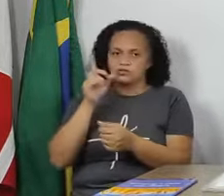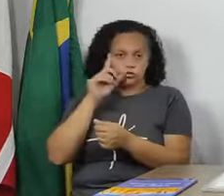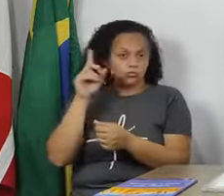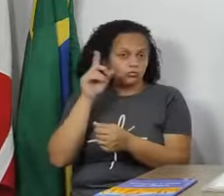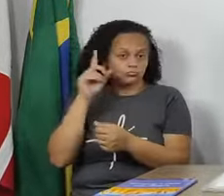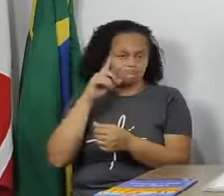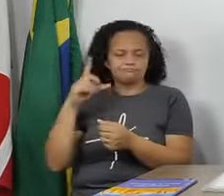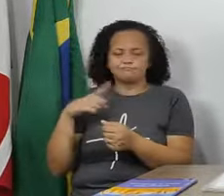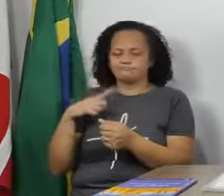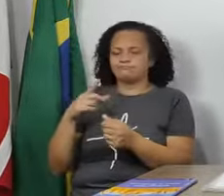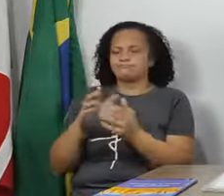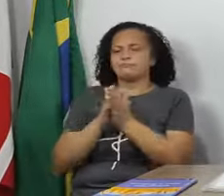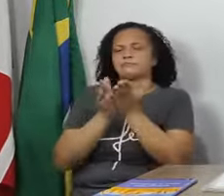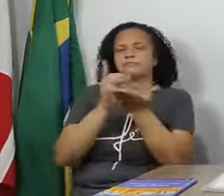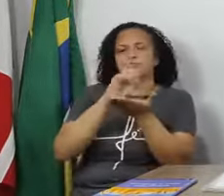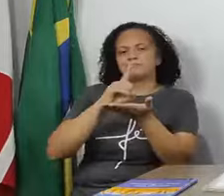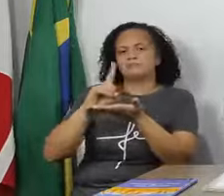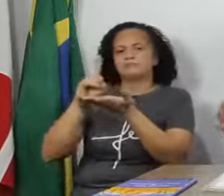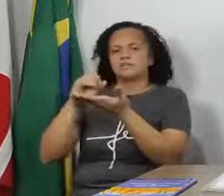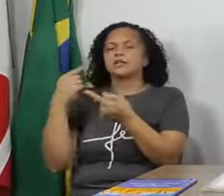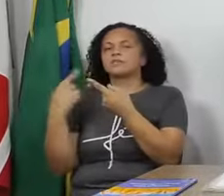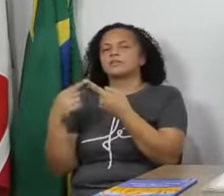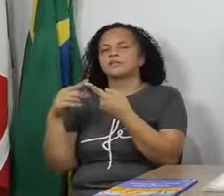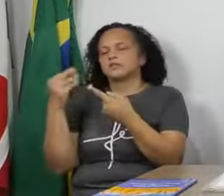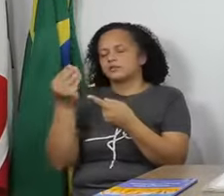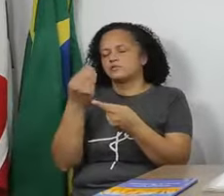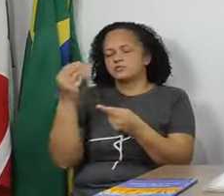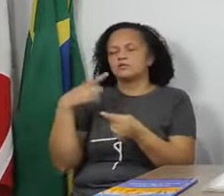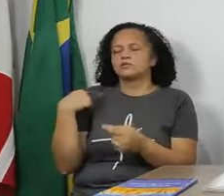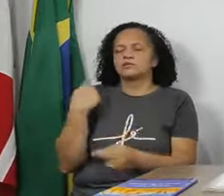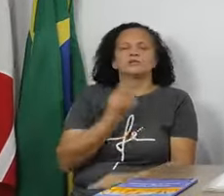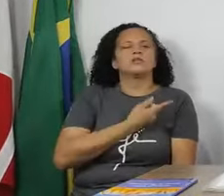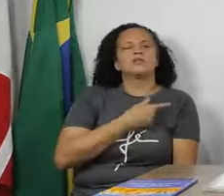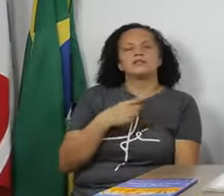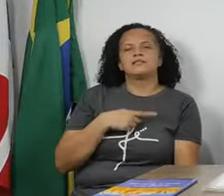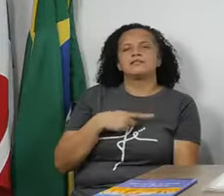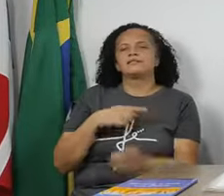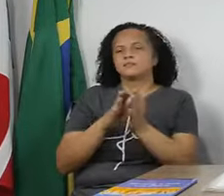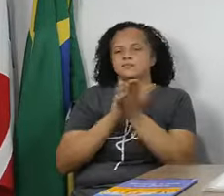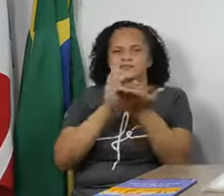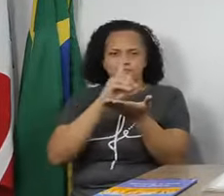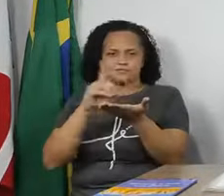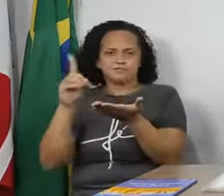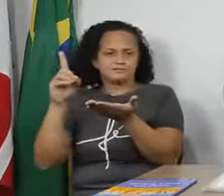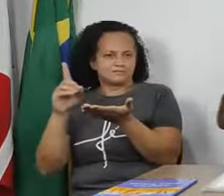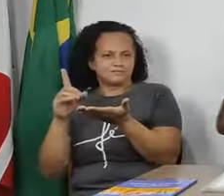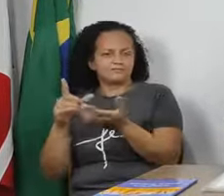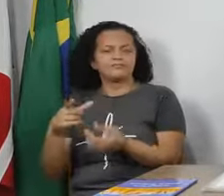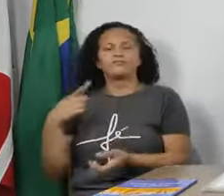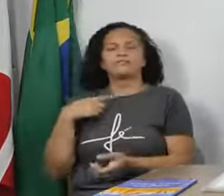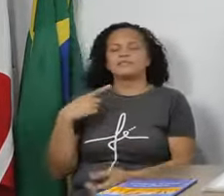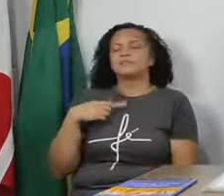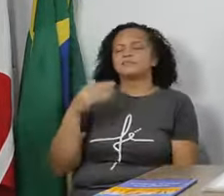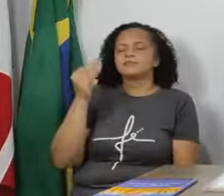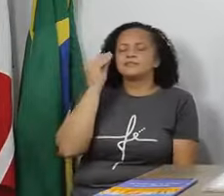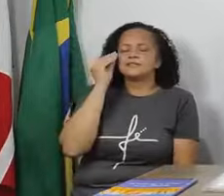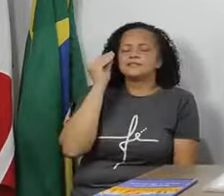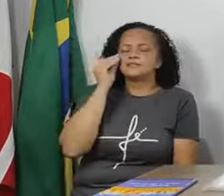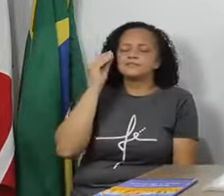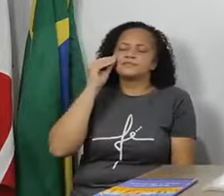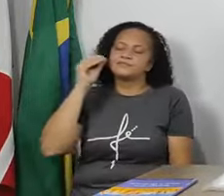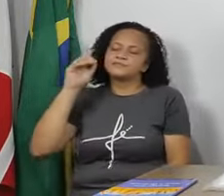quê? Porque na medida em que a gente pratica a palavra, né, nós vamos ter experiências com